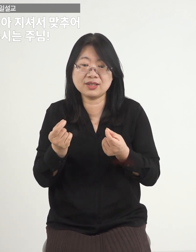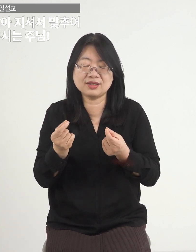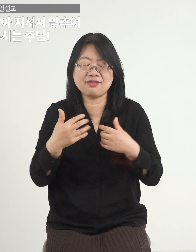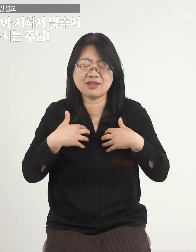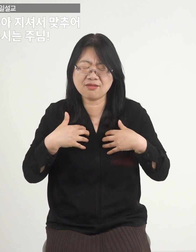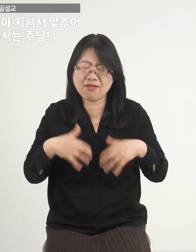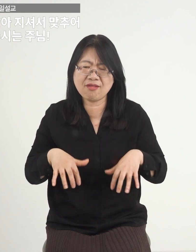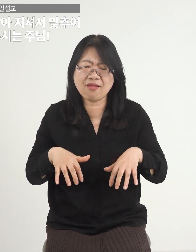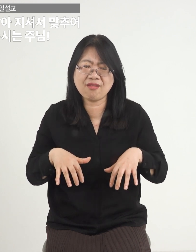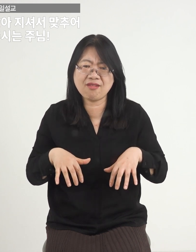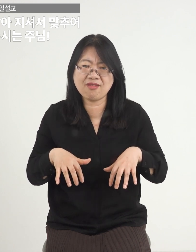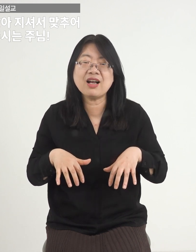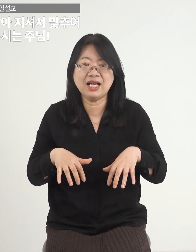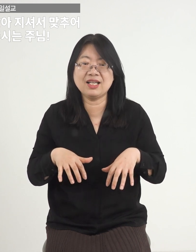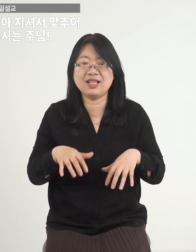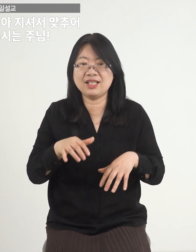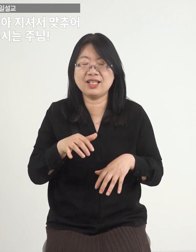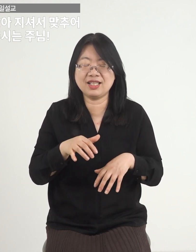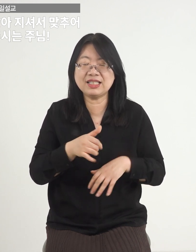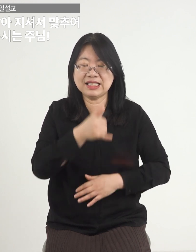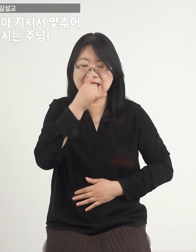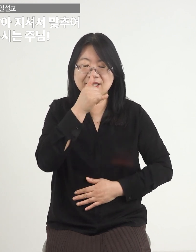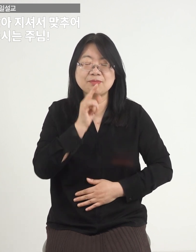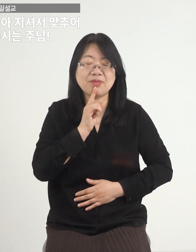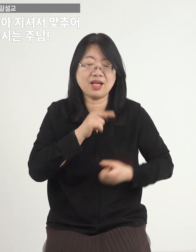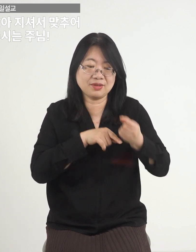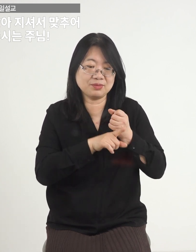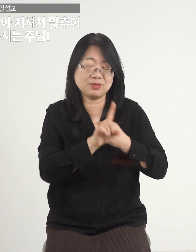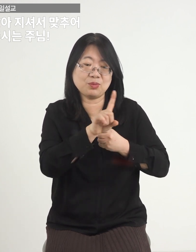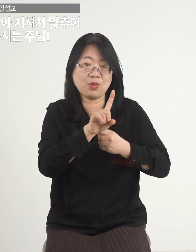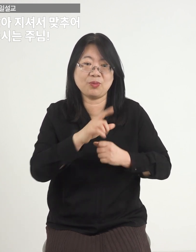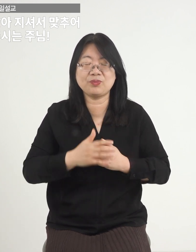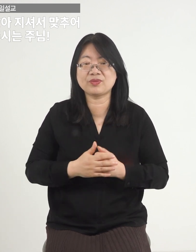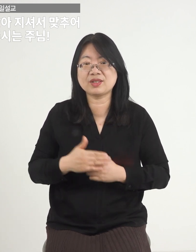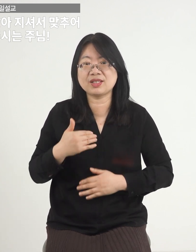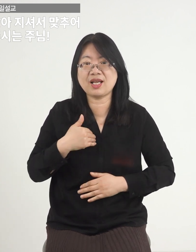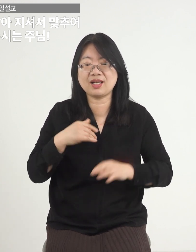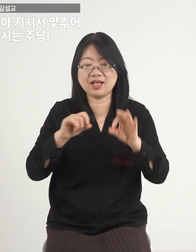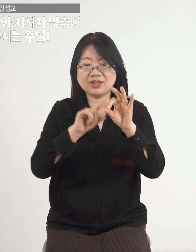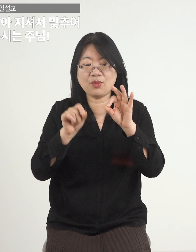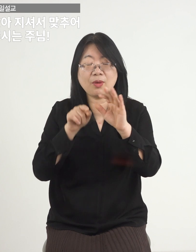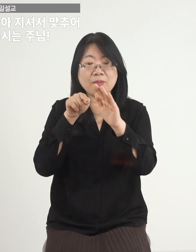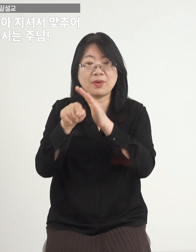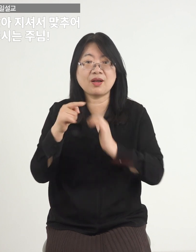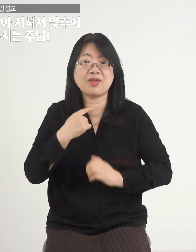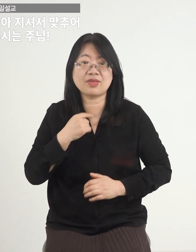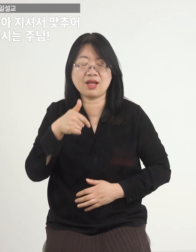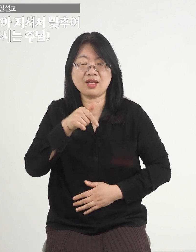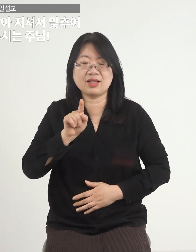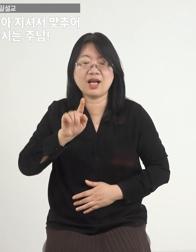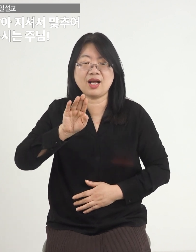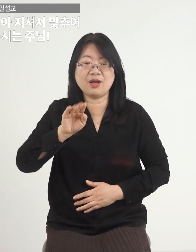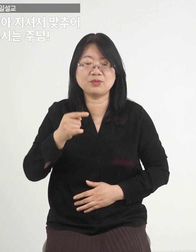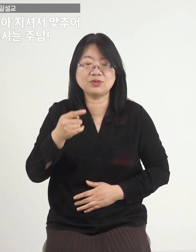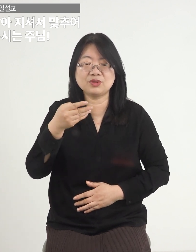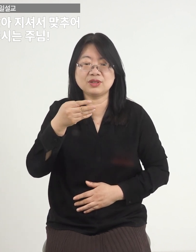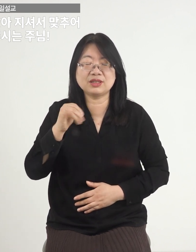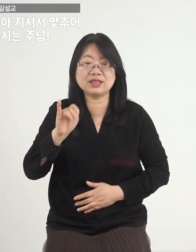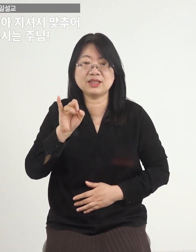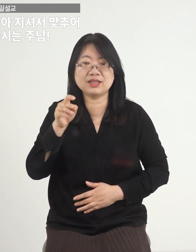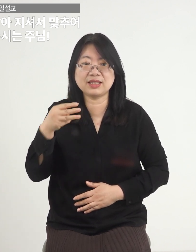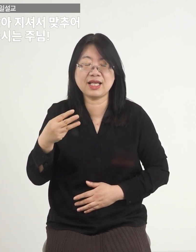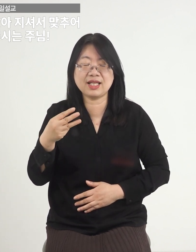똑같이 연약함에 휩싸였다는 말은 무슨 뜻입니까? 제가 10월에 방문했던 가브리엘 집의 이야기를